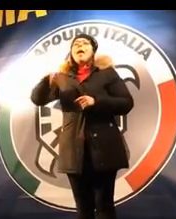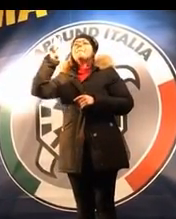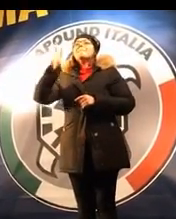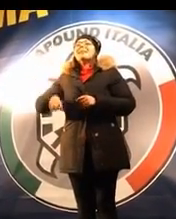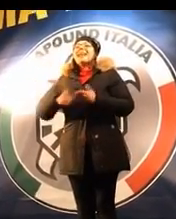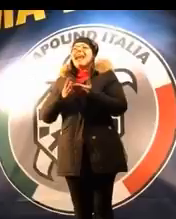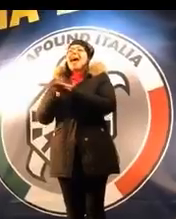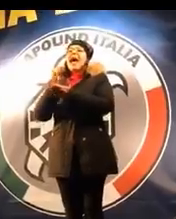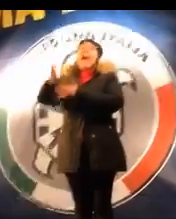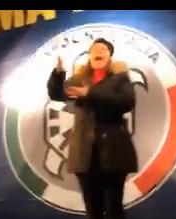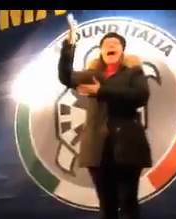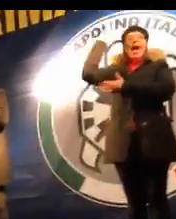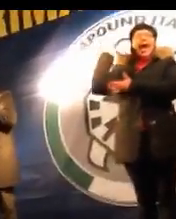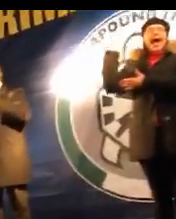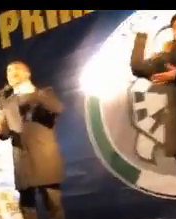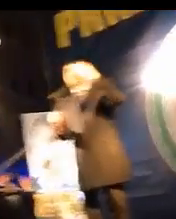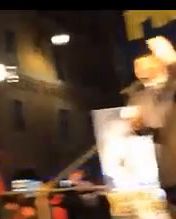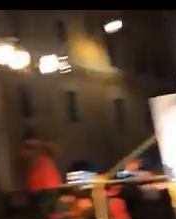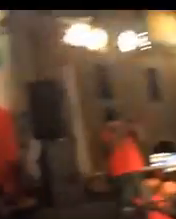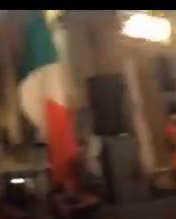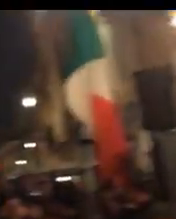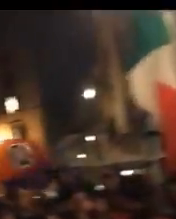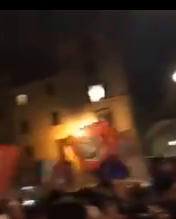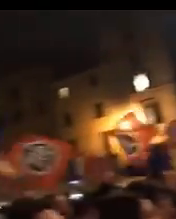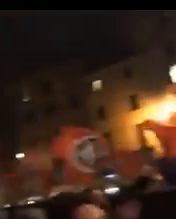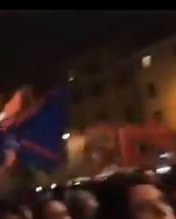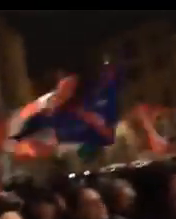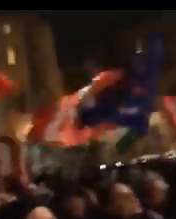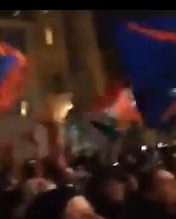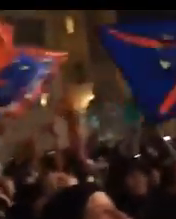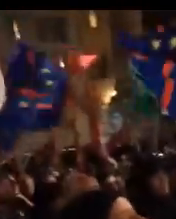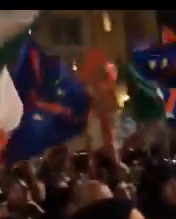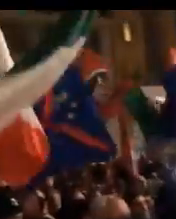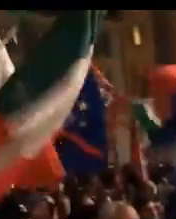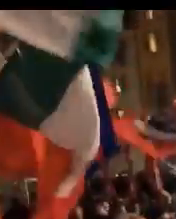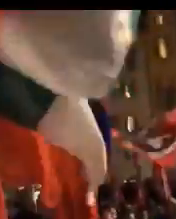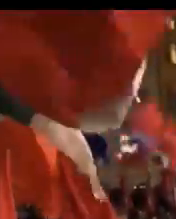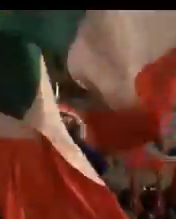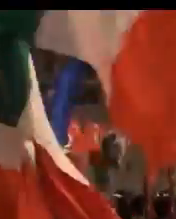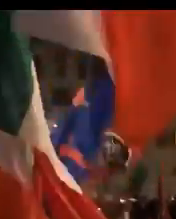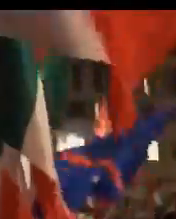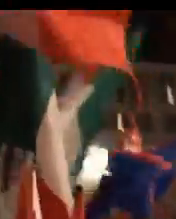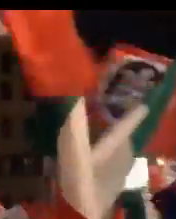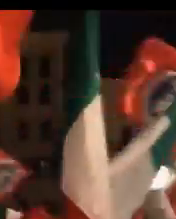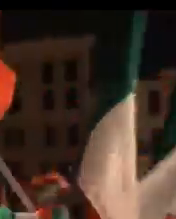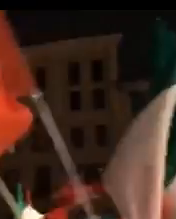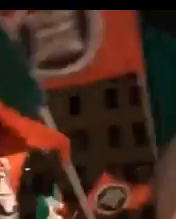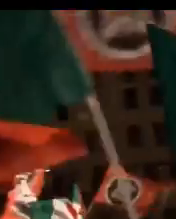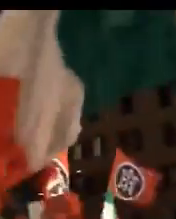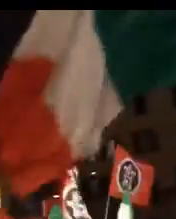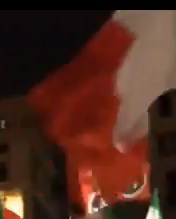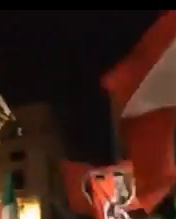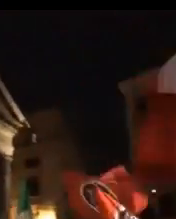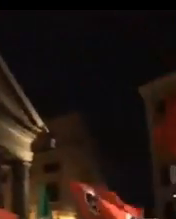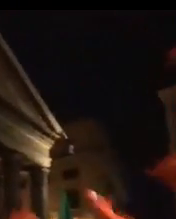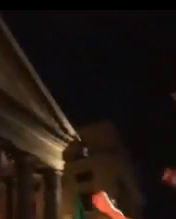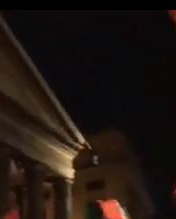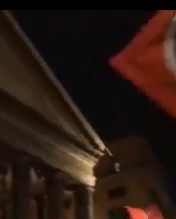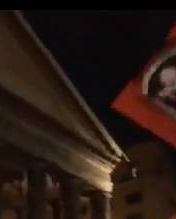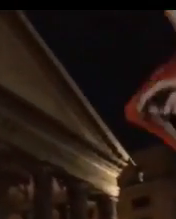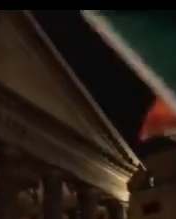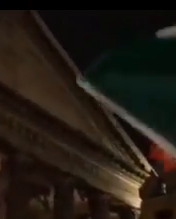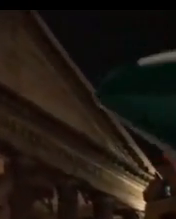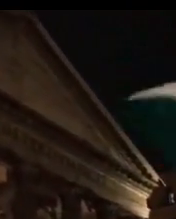piazza. E noi siamo gli eredi di chi ha messo in piedi tutto questo. Grande Simone! Non possiamo dimenticarcelo.